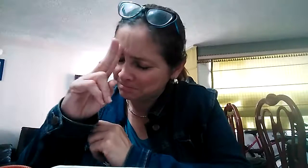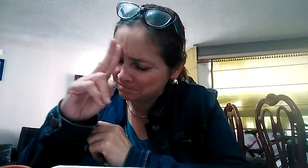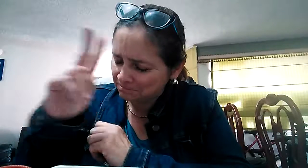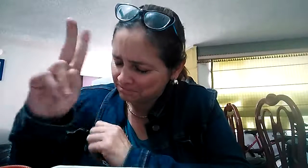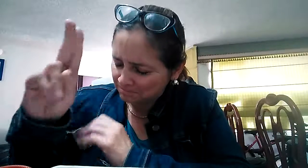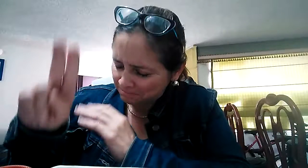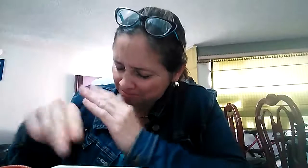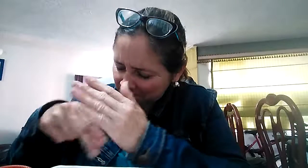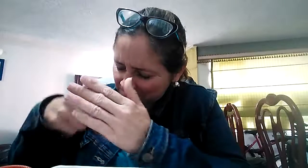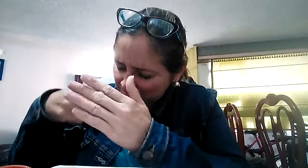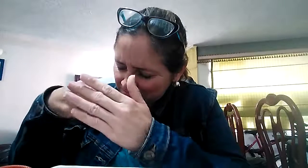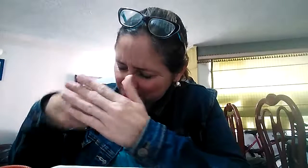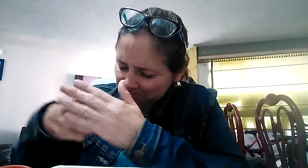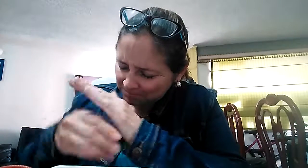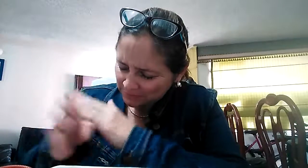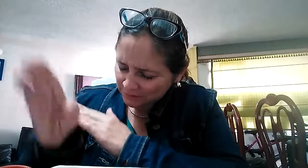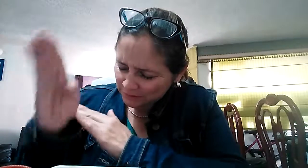bien! ¡Chicos!